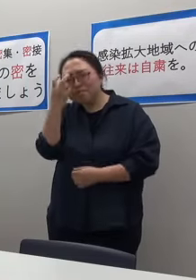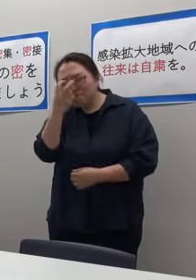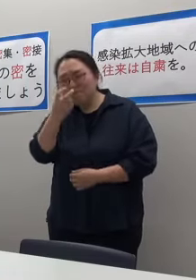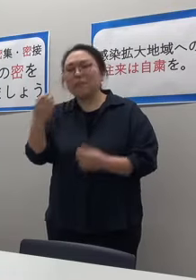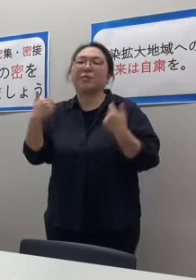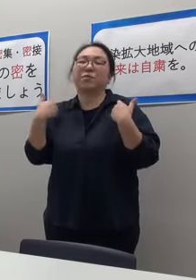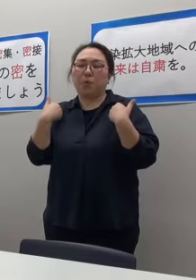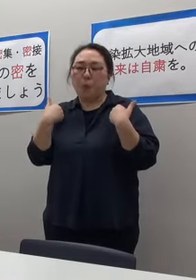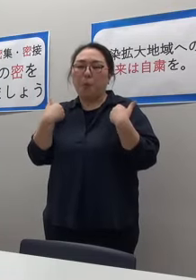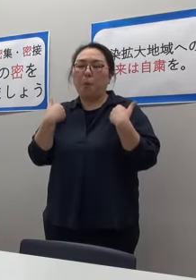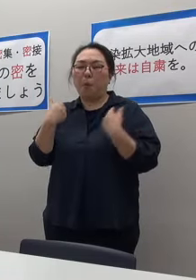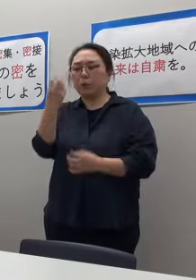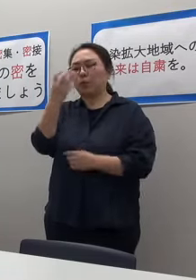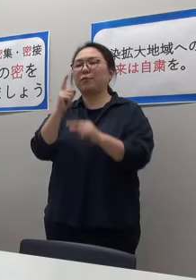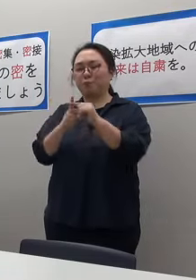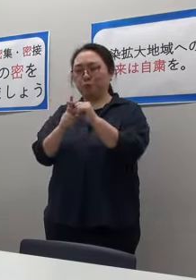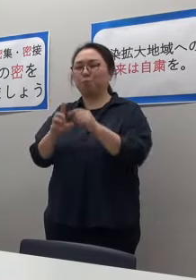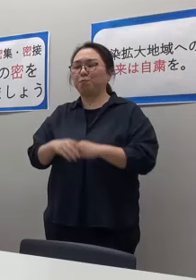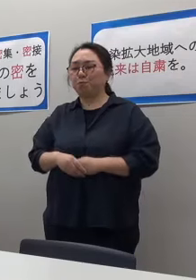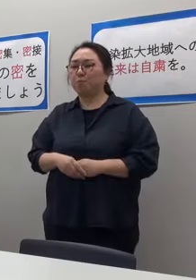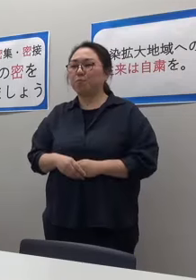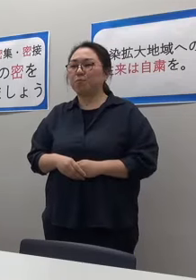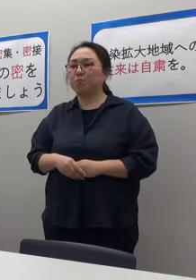ので、そこは今調査中ということでございます。